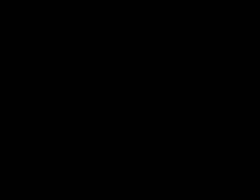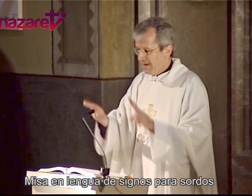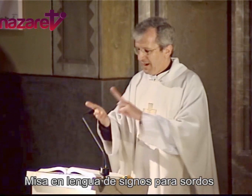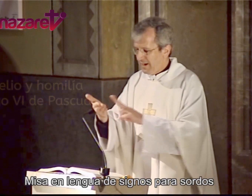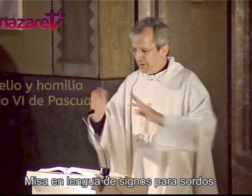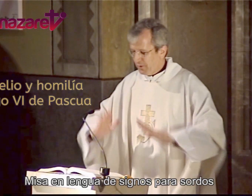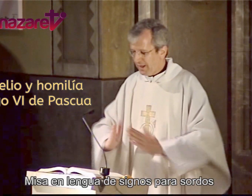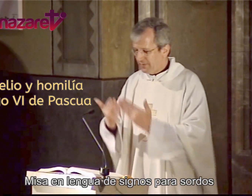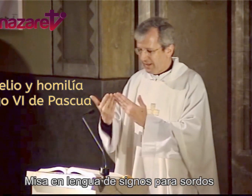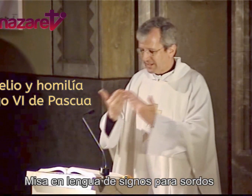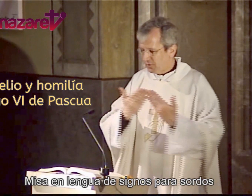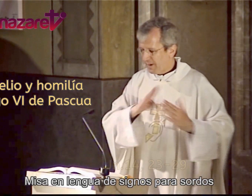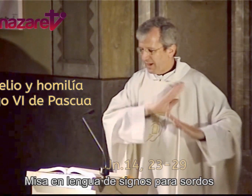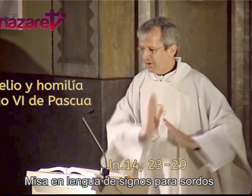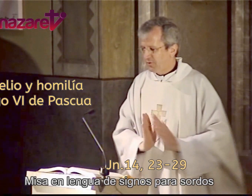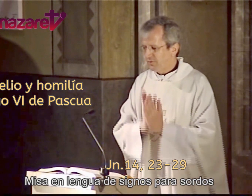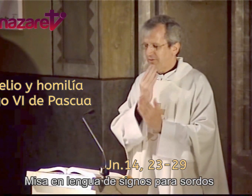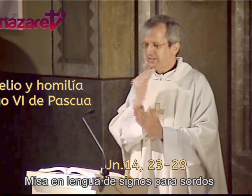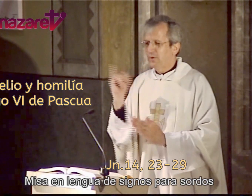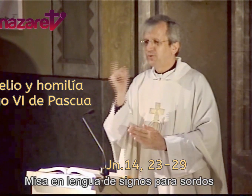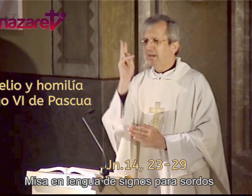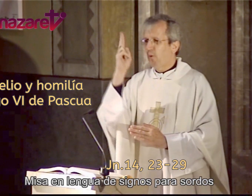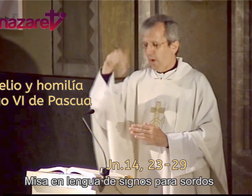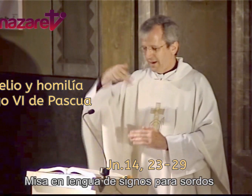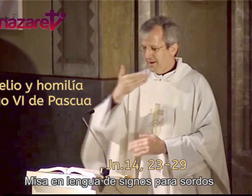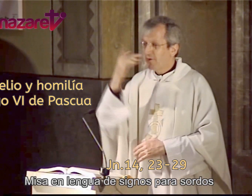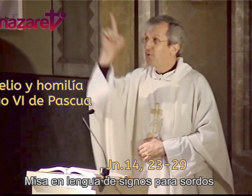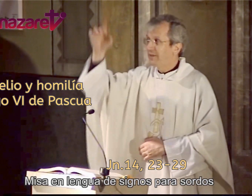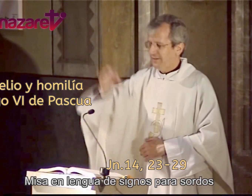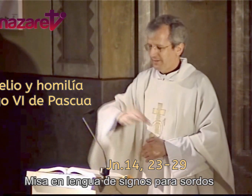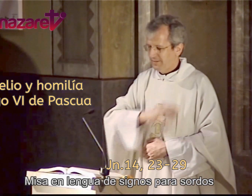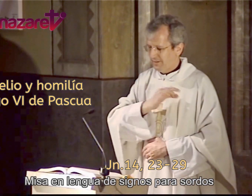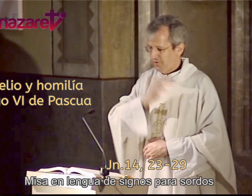Lectura del Santo Evangelio según San Juan Gloria a ti, Señor